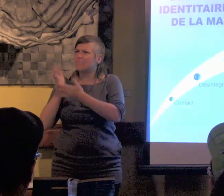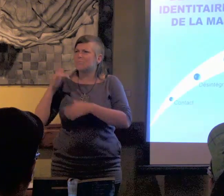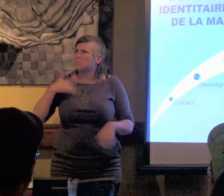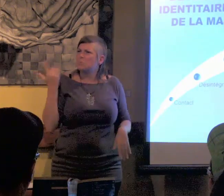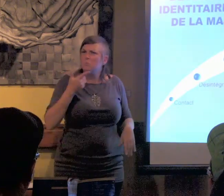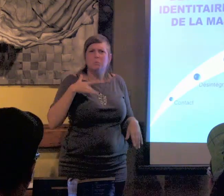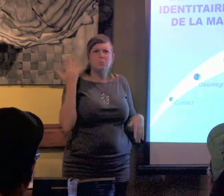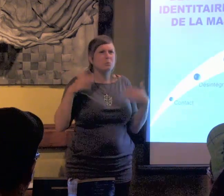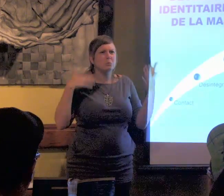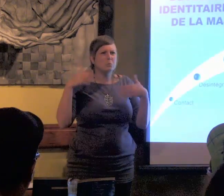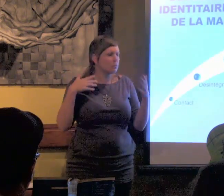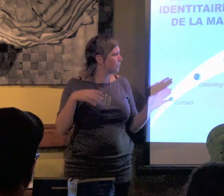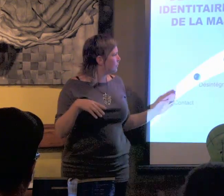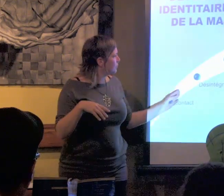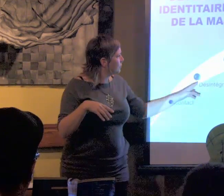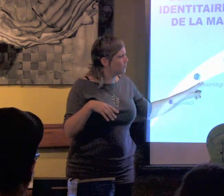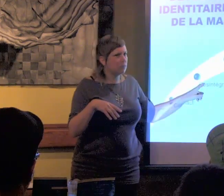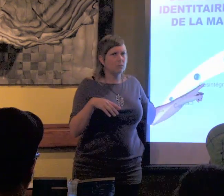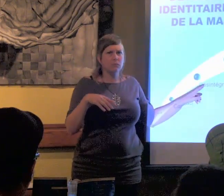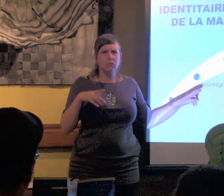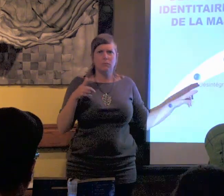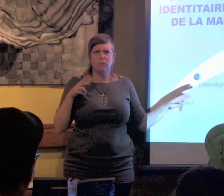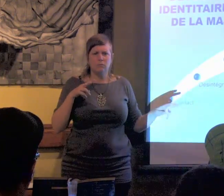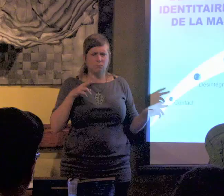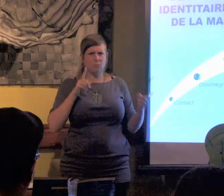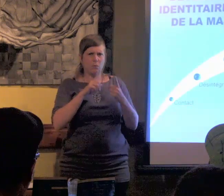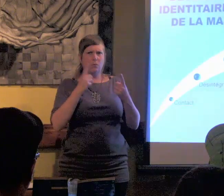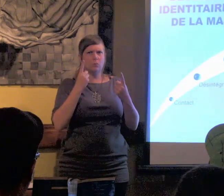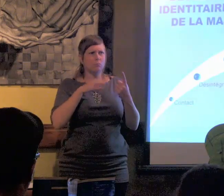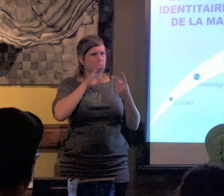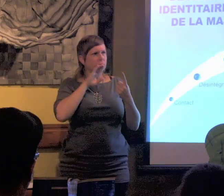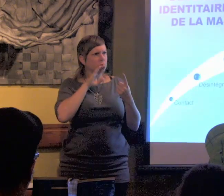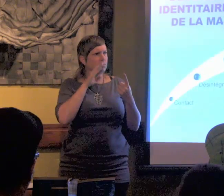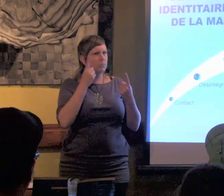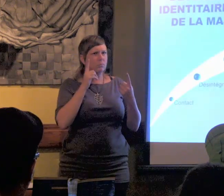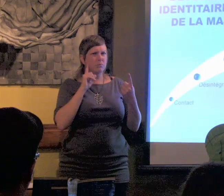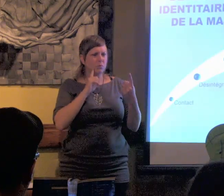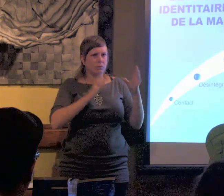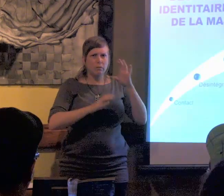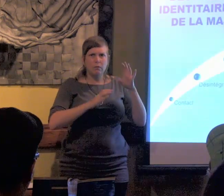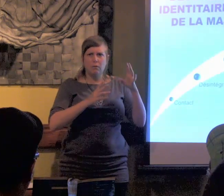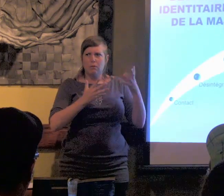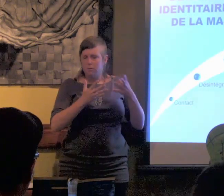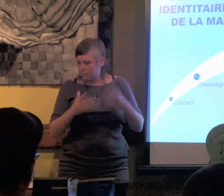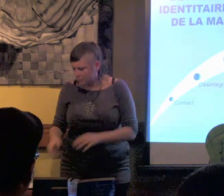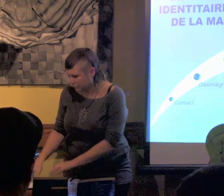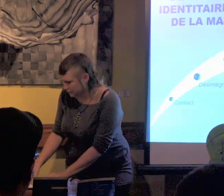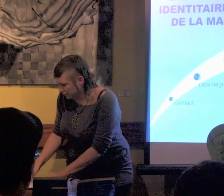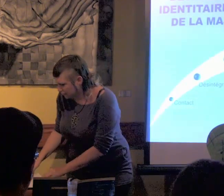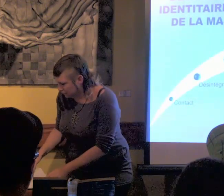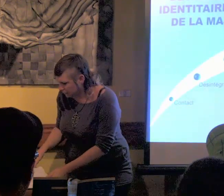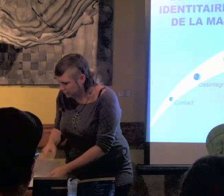va dire il regarde ça, il voit des contacts et tout ça, puis oups, il voit quelque chose. Oh, on ne